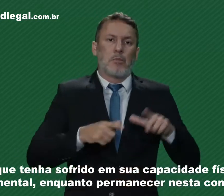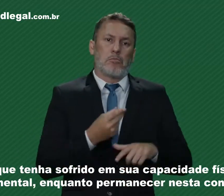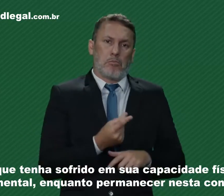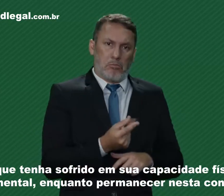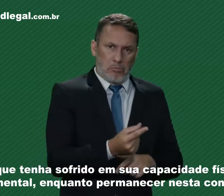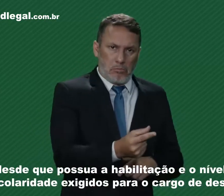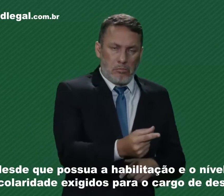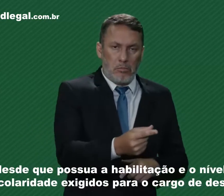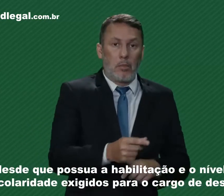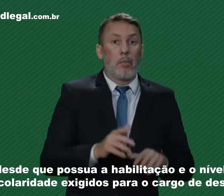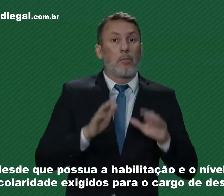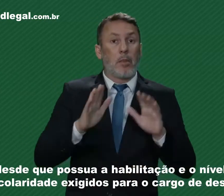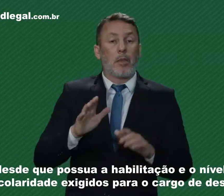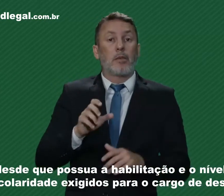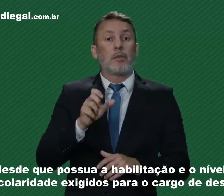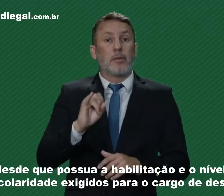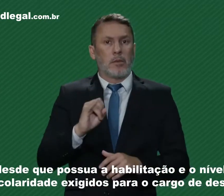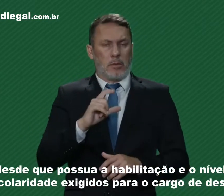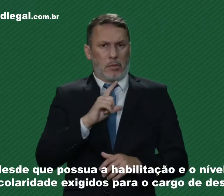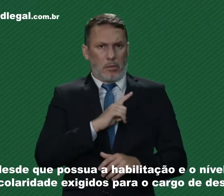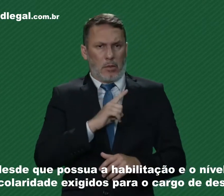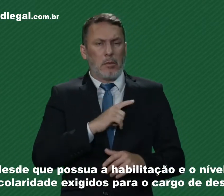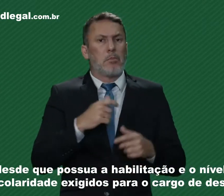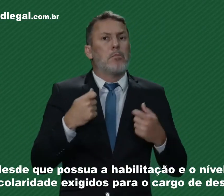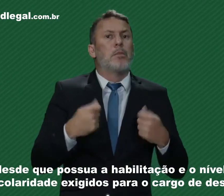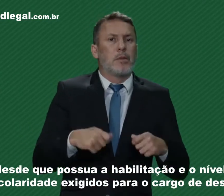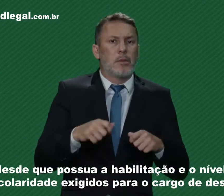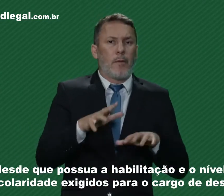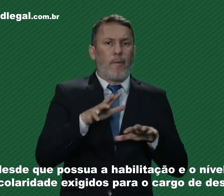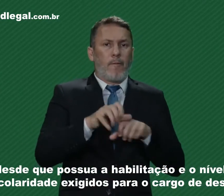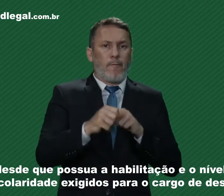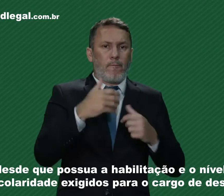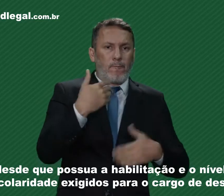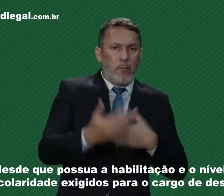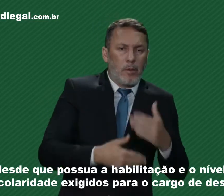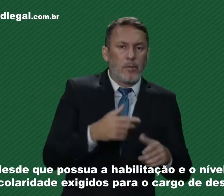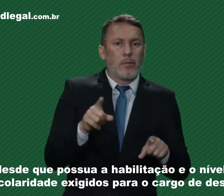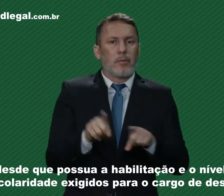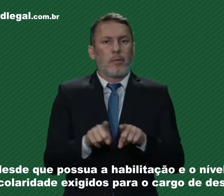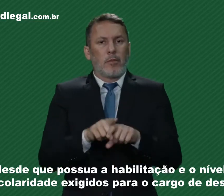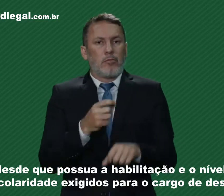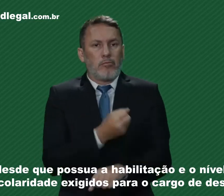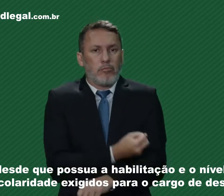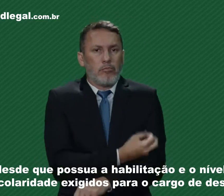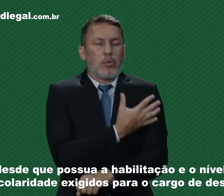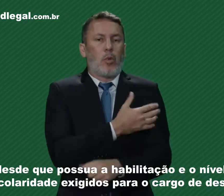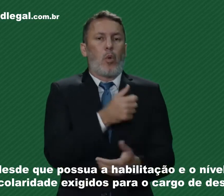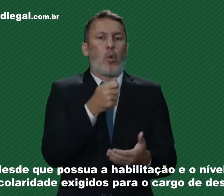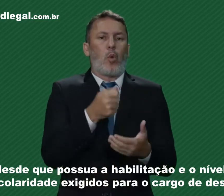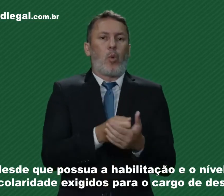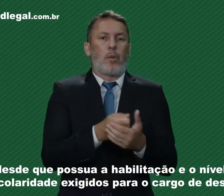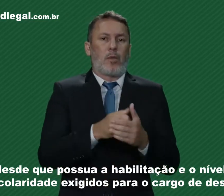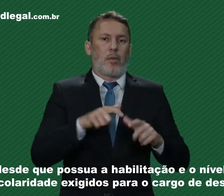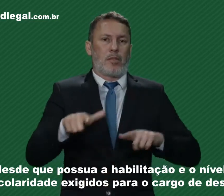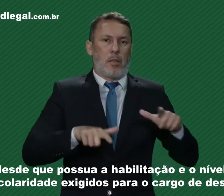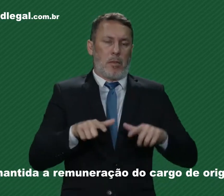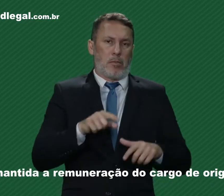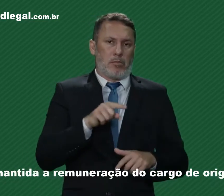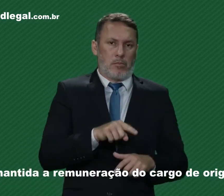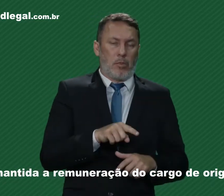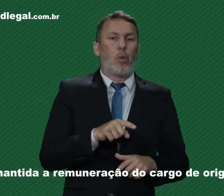nesta condição, desde que possua a habilitação e o nível de escolaridade exigidos para o cargo de